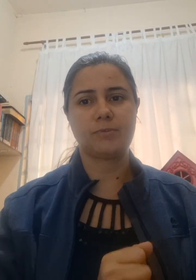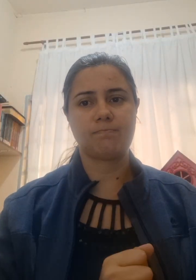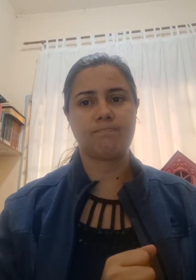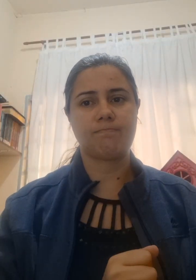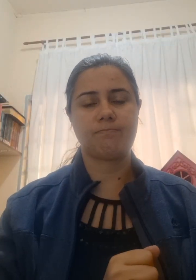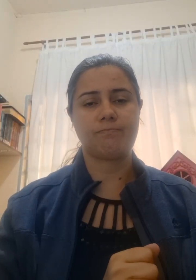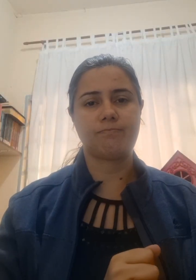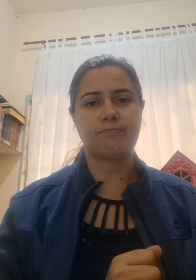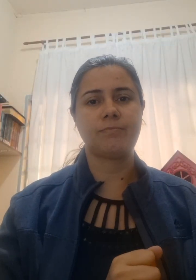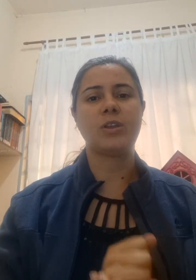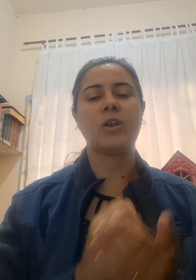de Jesus?